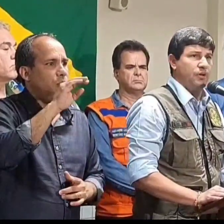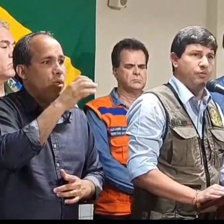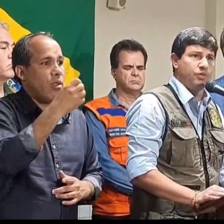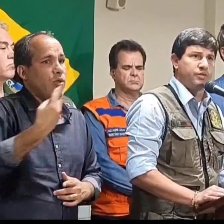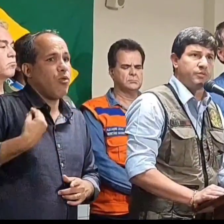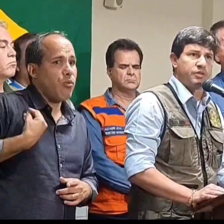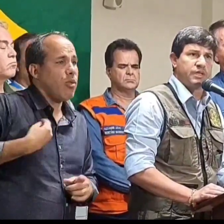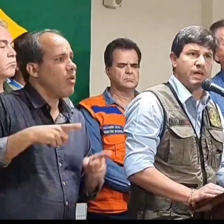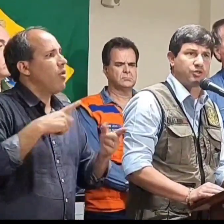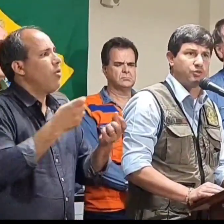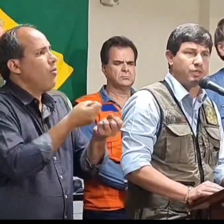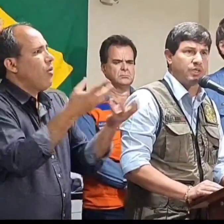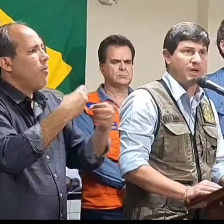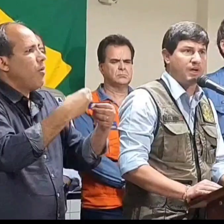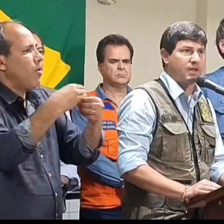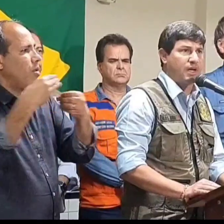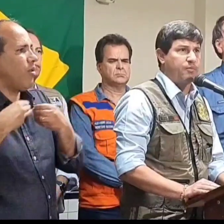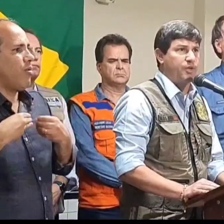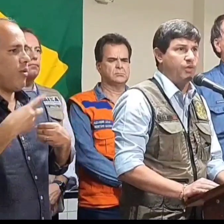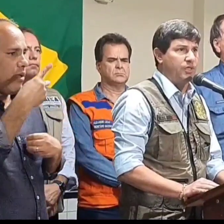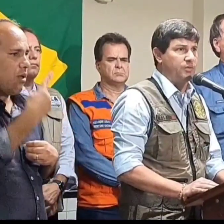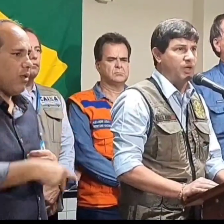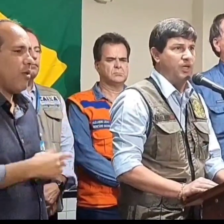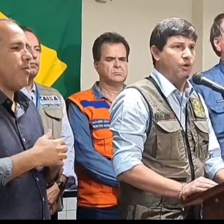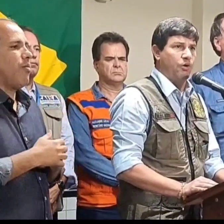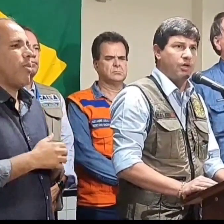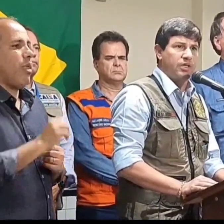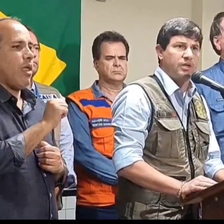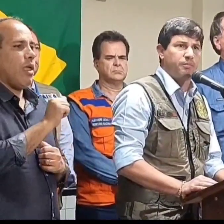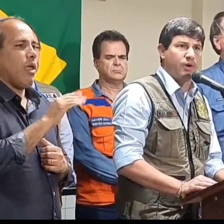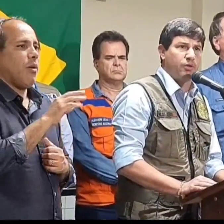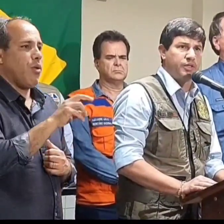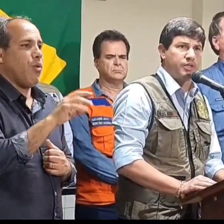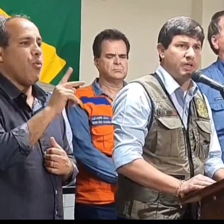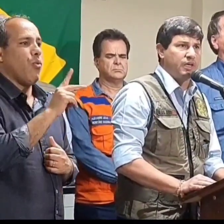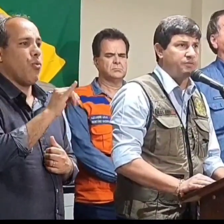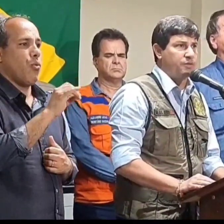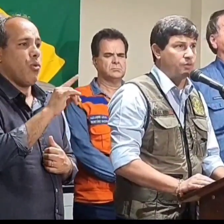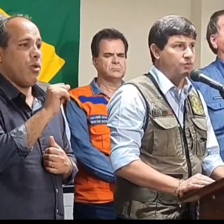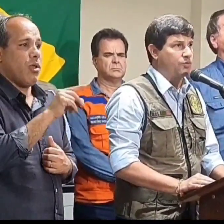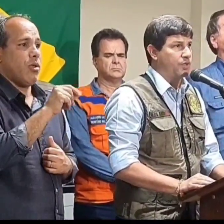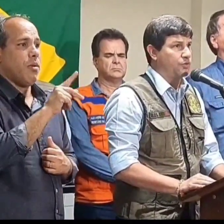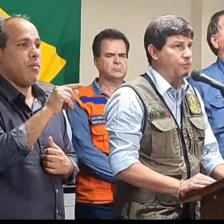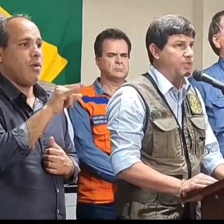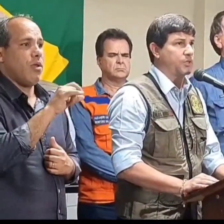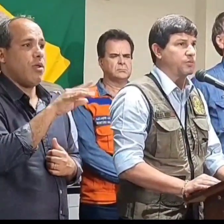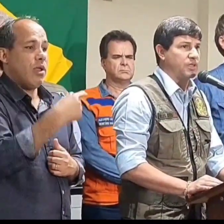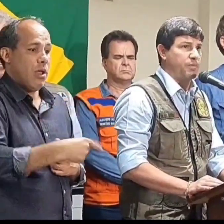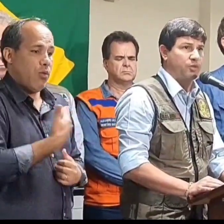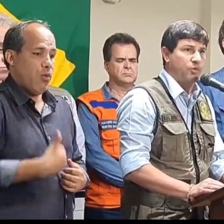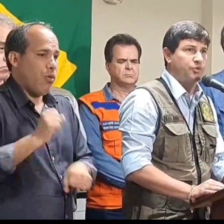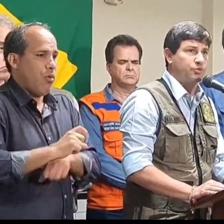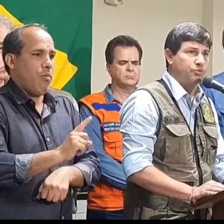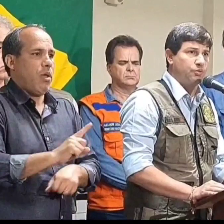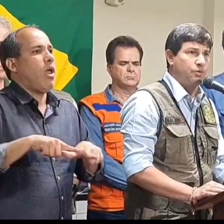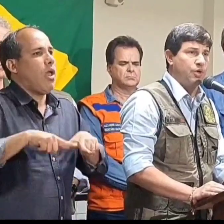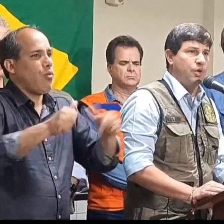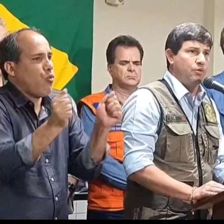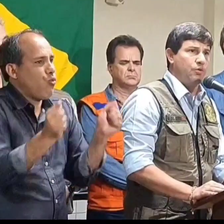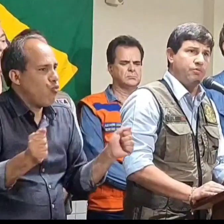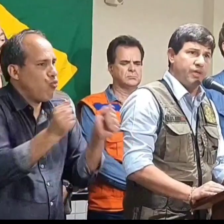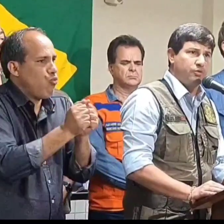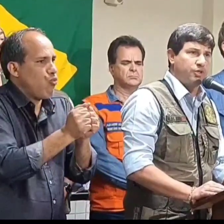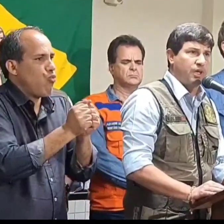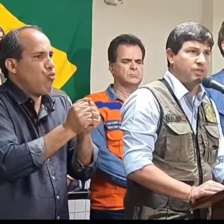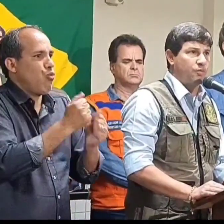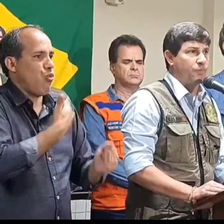presente, os municípios de Igaraçu, Itamaracá, Abreu e Lima, Olinda, Paulista, enfim, o nosso governo no Vale, estamos aqui para atuar junto com